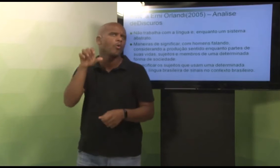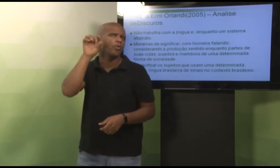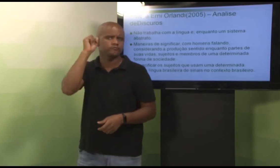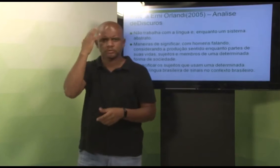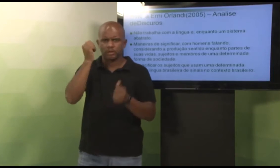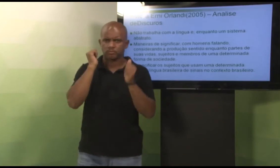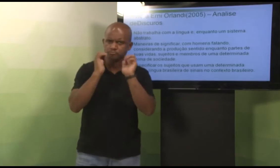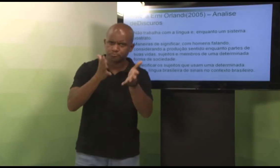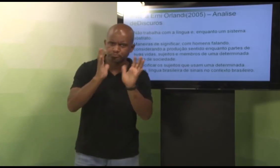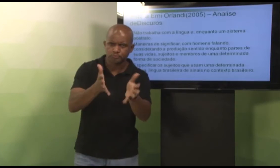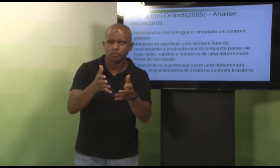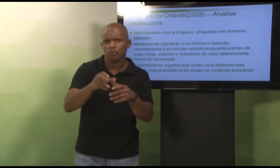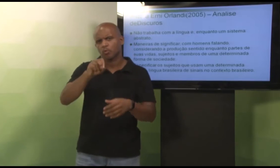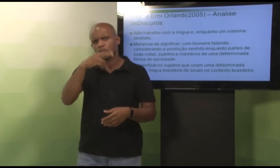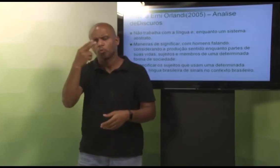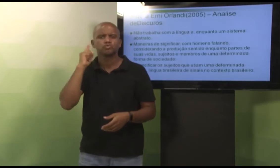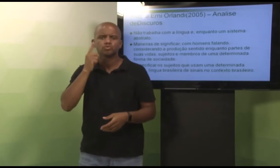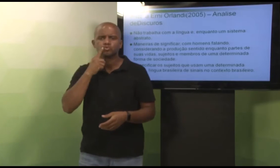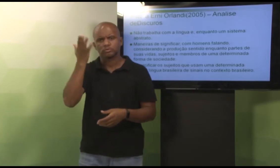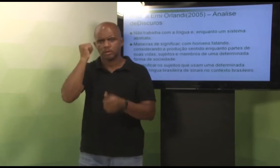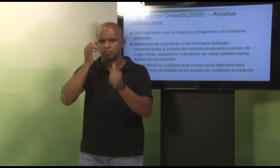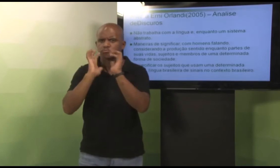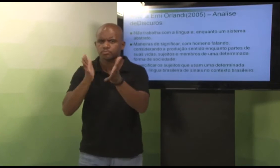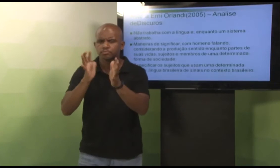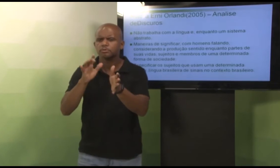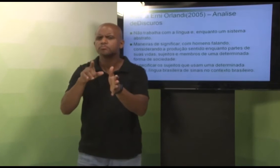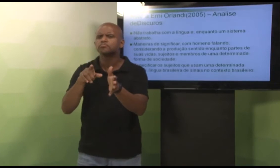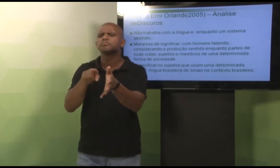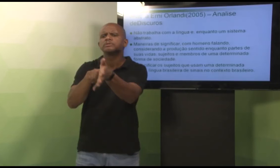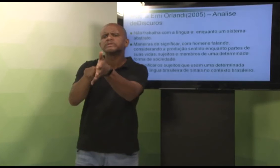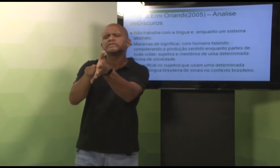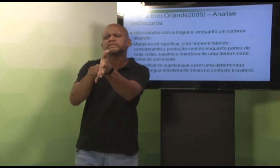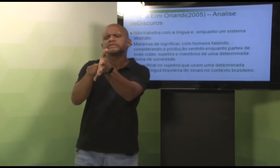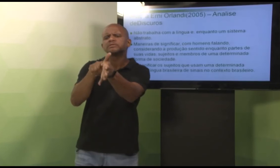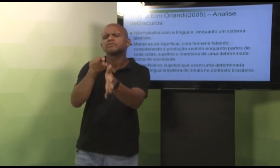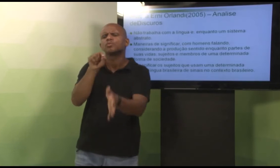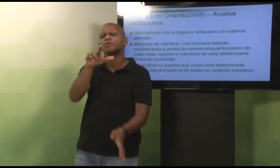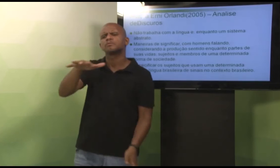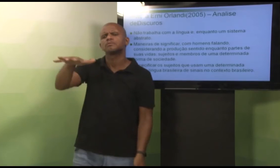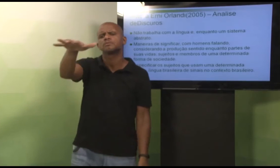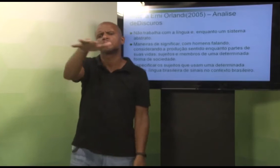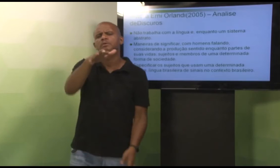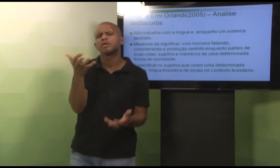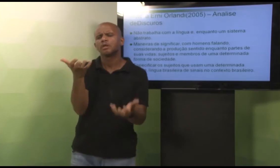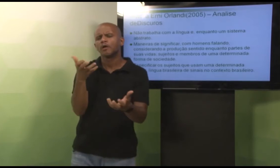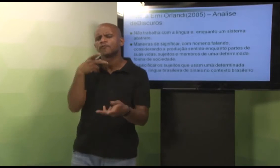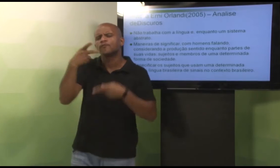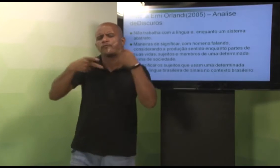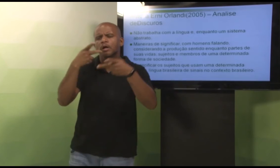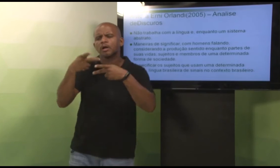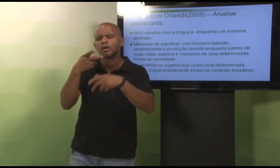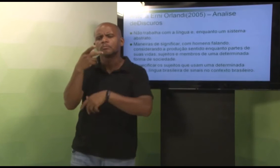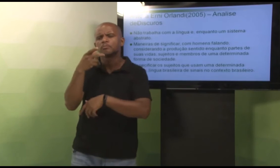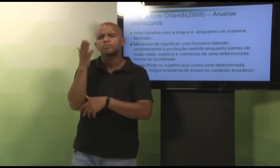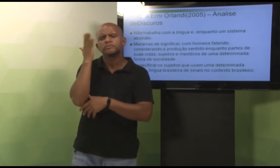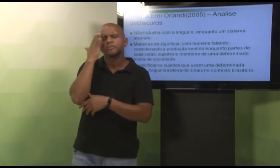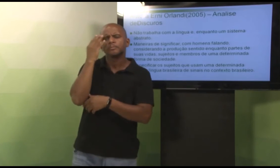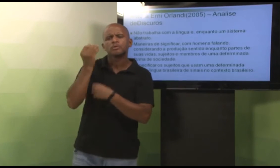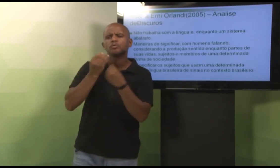surdo, dessa minoria linguística, essa minoria que utiliza a língua de sinais para se